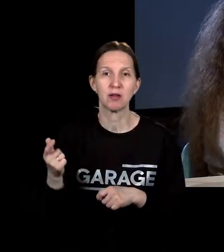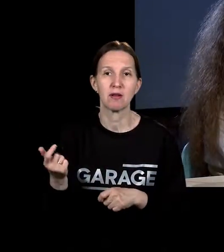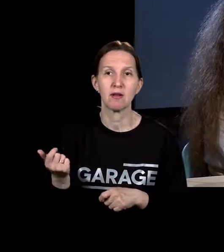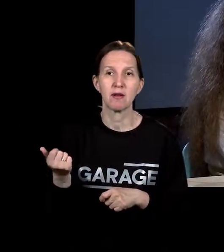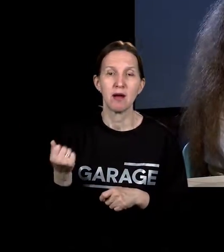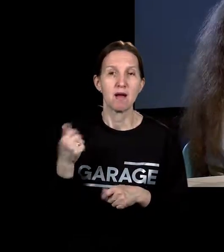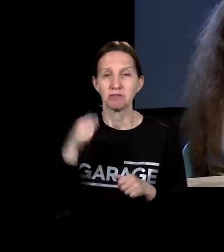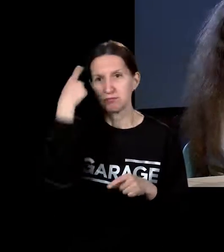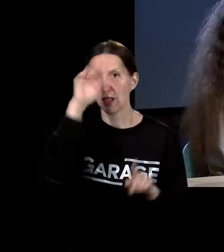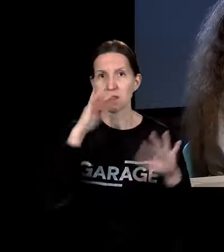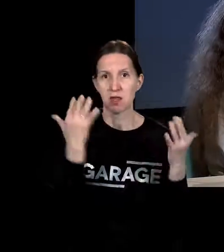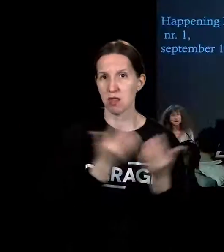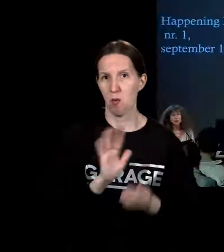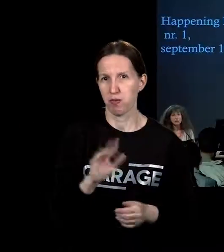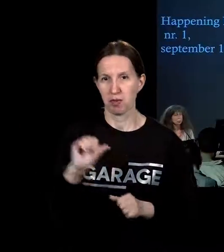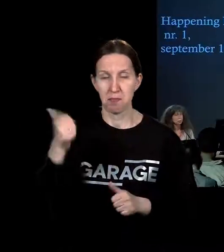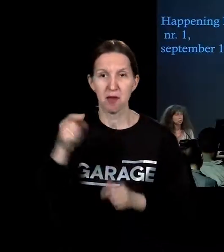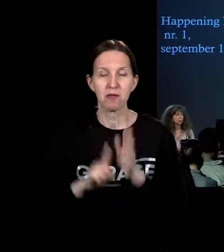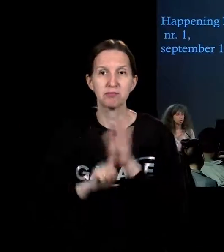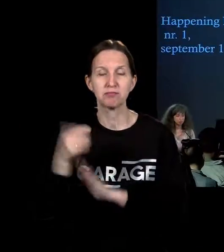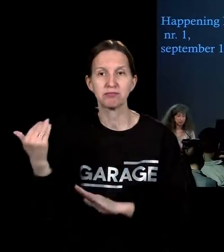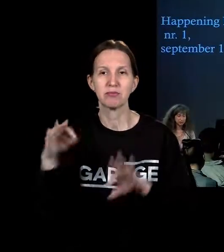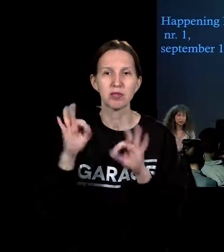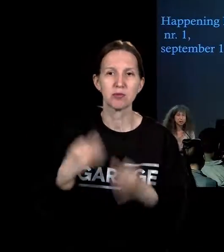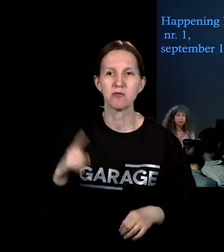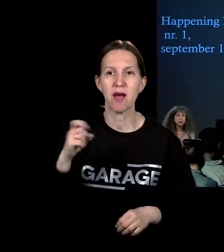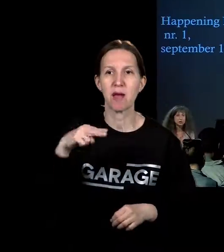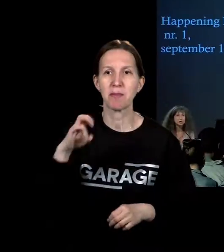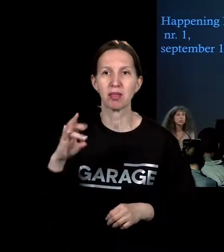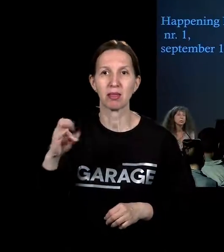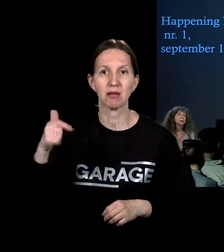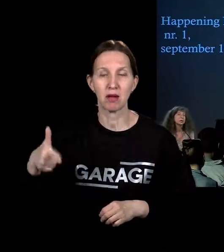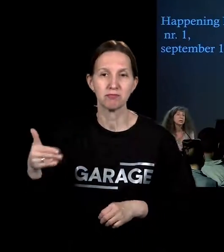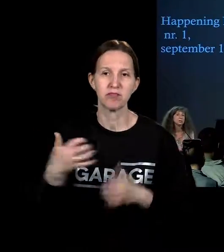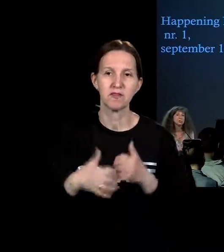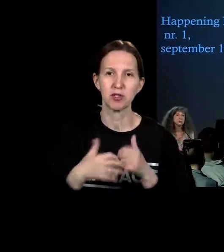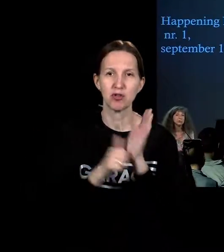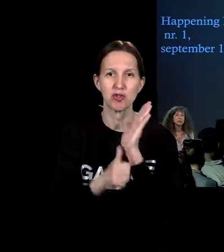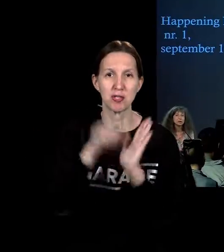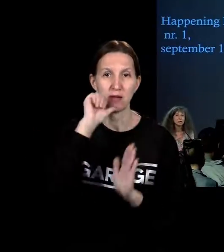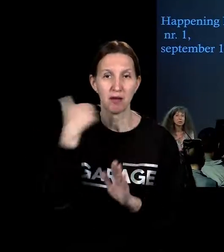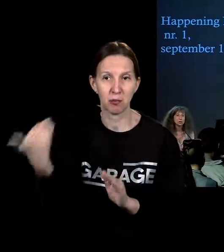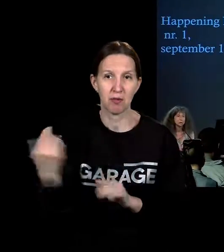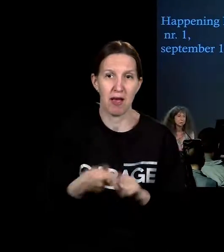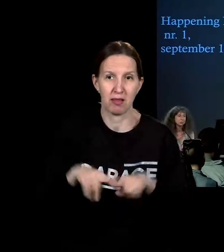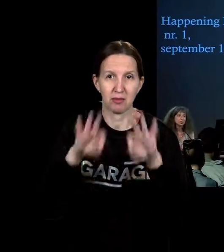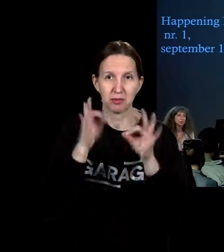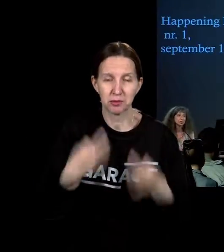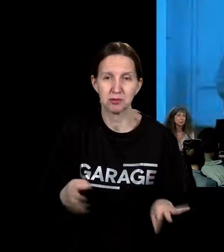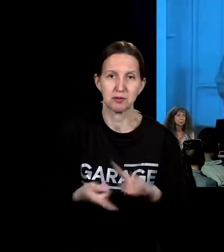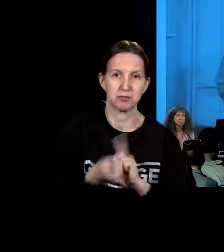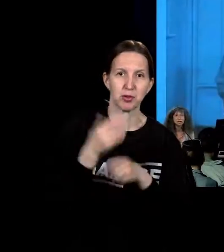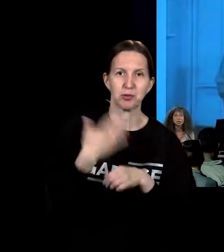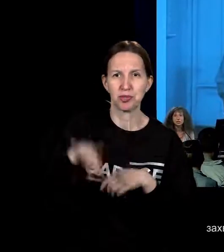не с создания объектов, начинал он с хэппенингов, с искусства, которое там в середине 60-х годов как раз становилось одним из самых там